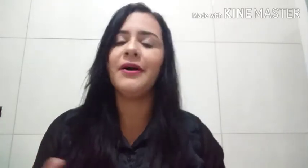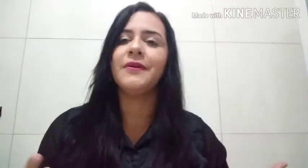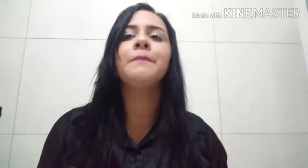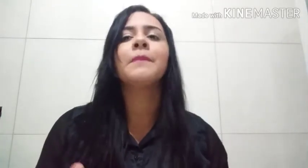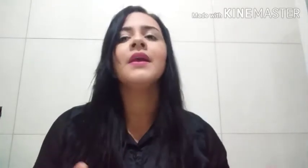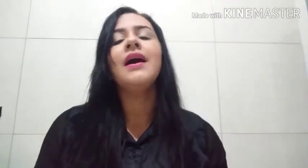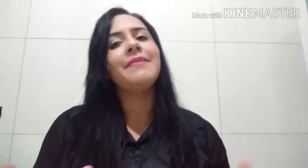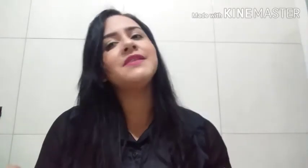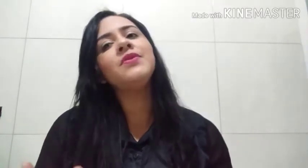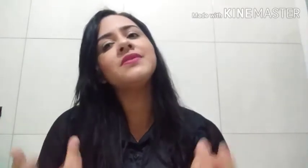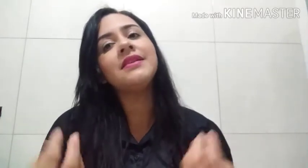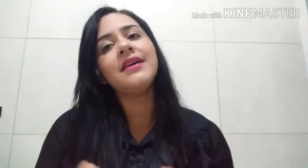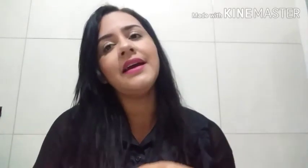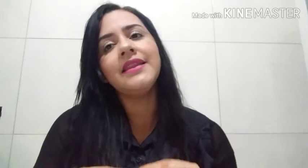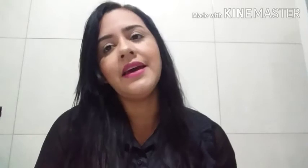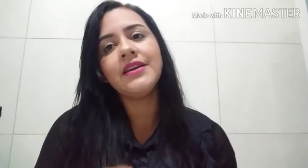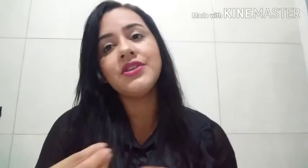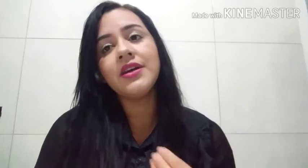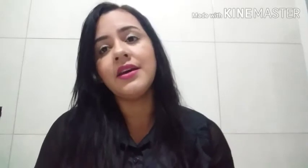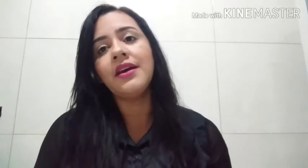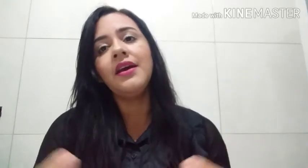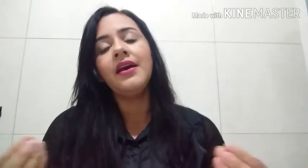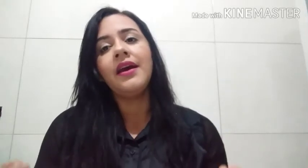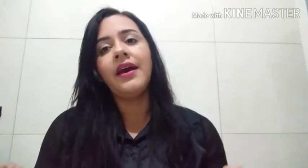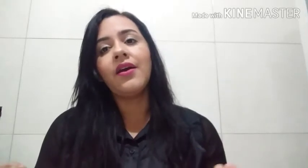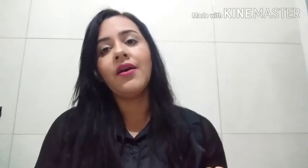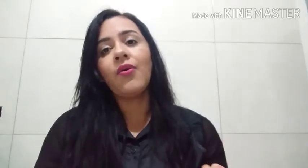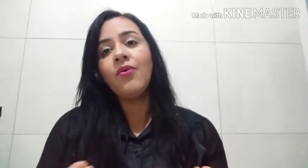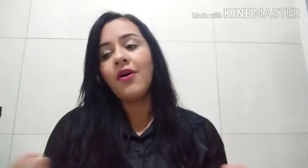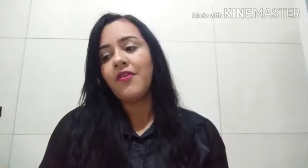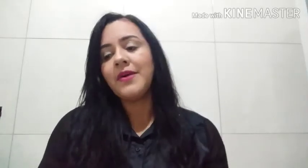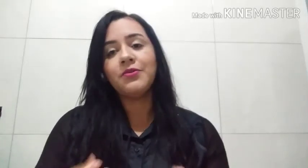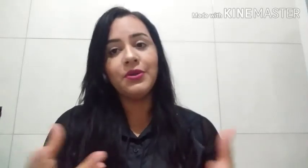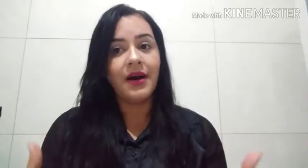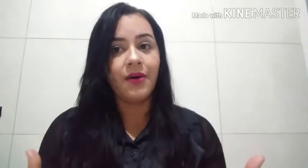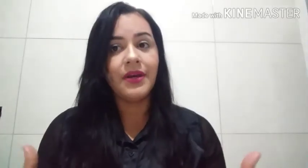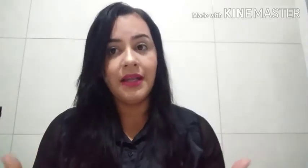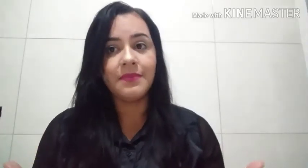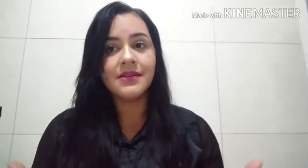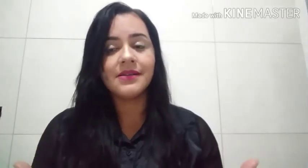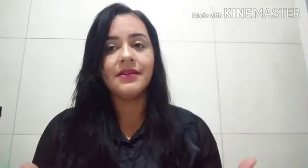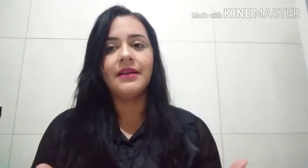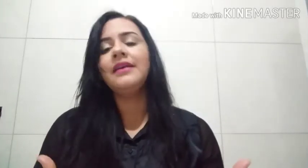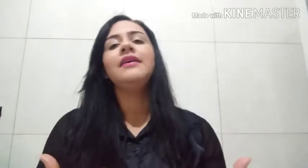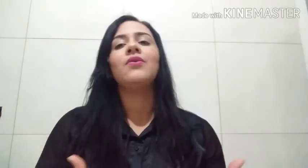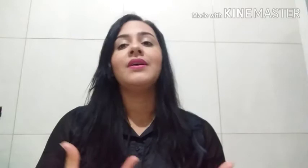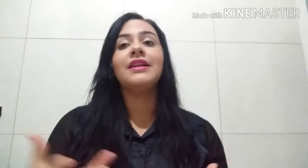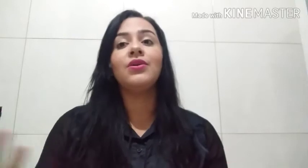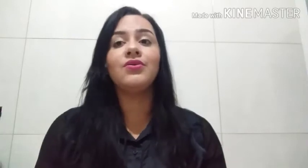né? Mas muito se tem a ideia de que com o alfabeto manual em Libras, né, com a